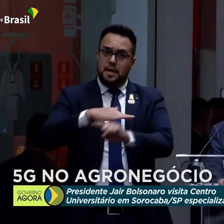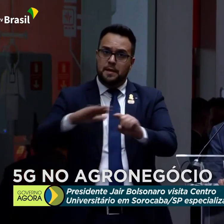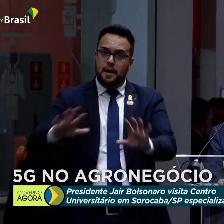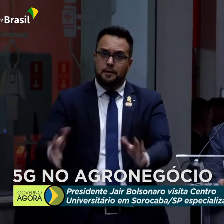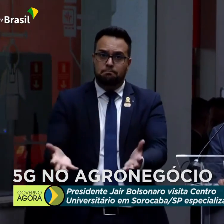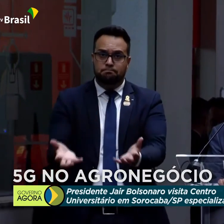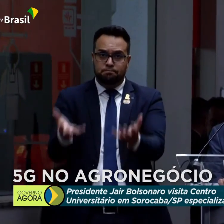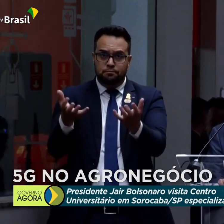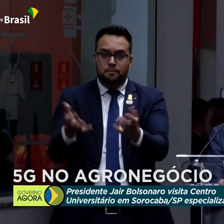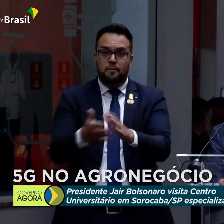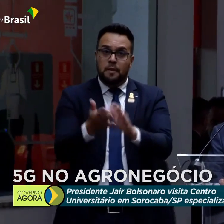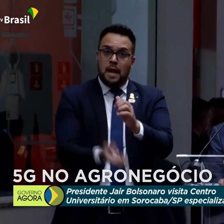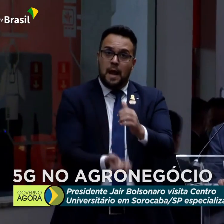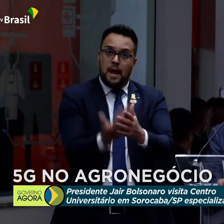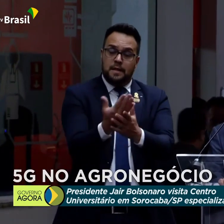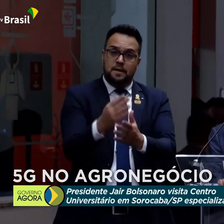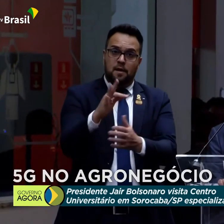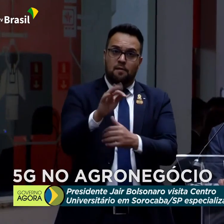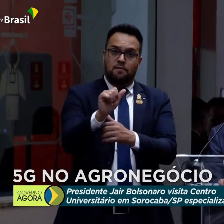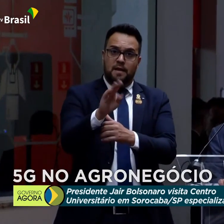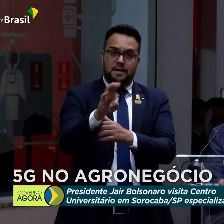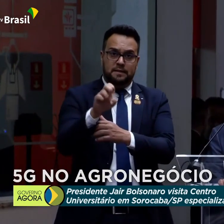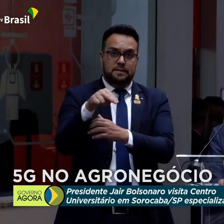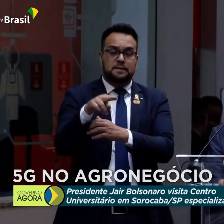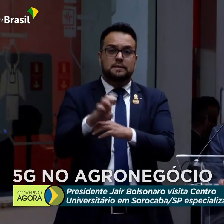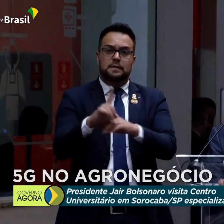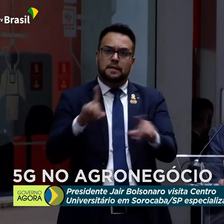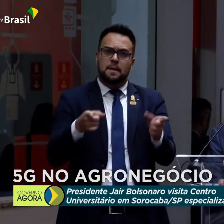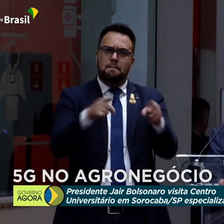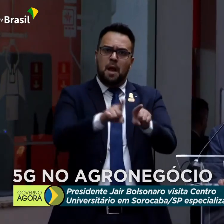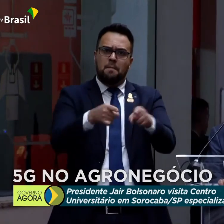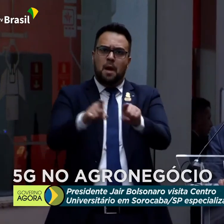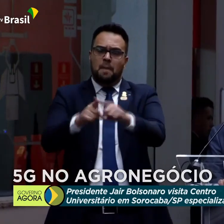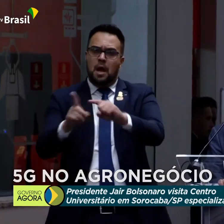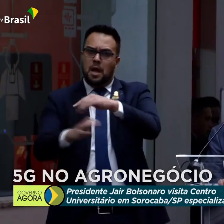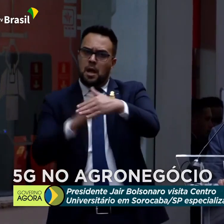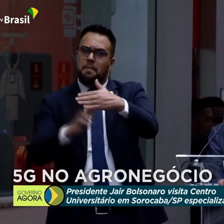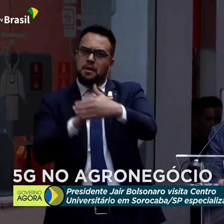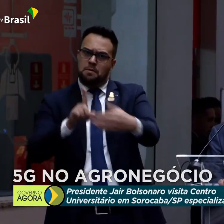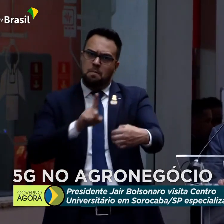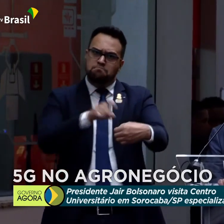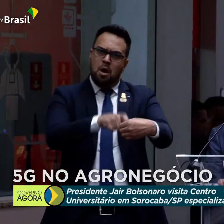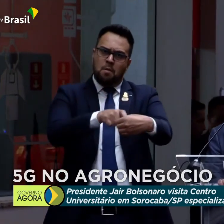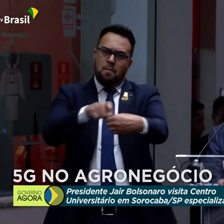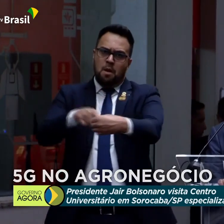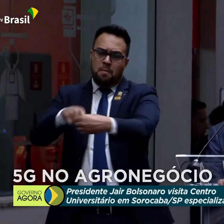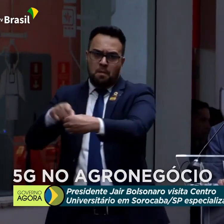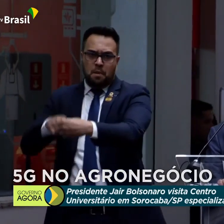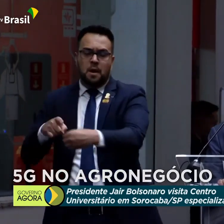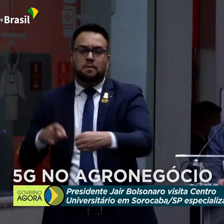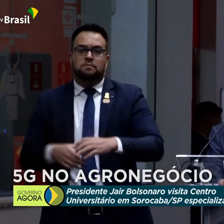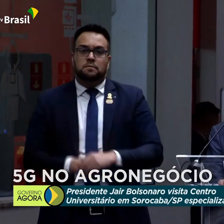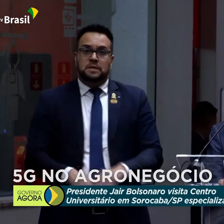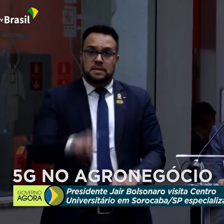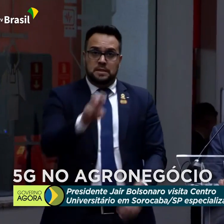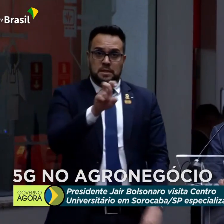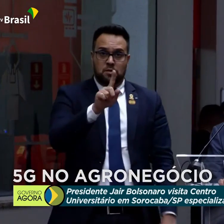Desde a sua criação, a parceria com empresas está no nosso DNA, o inovador e relevante campo